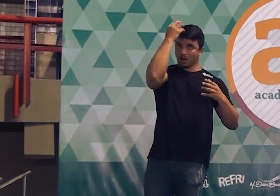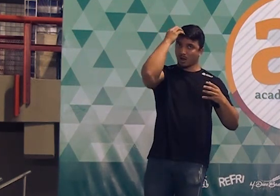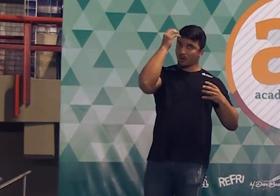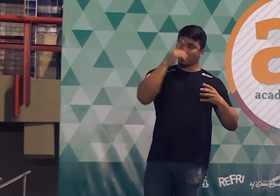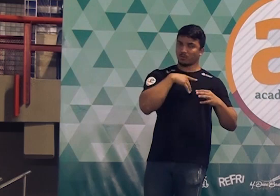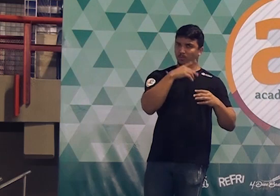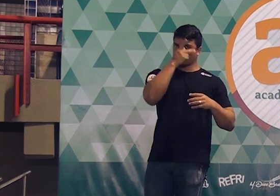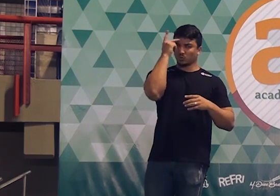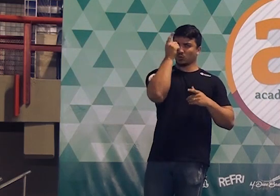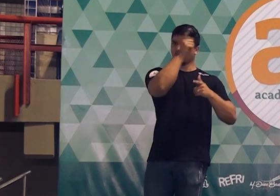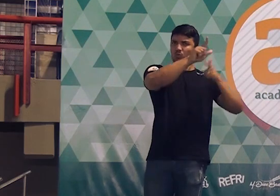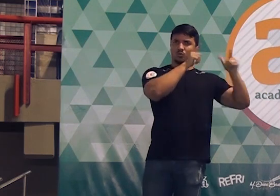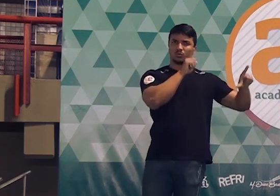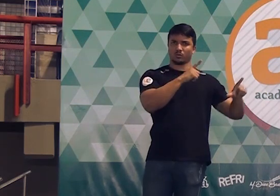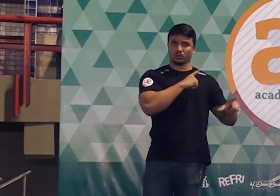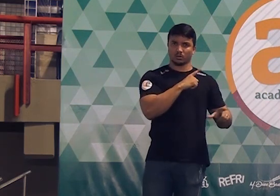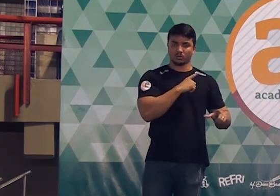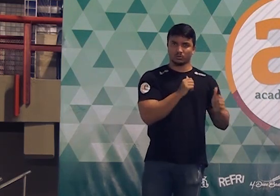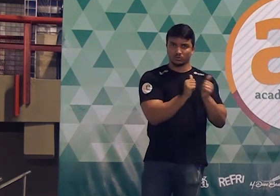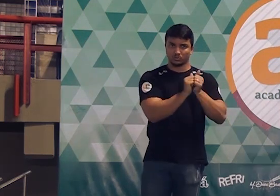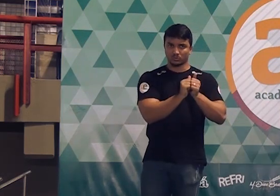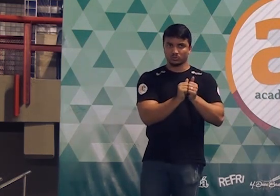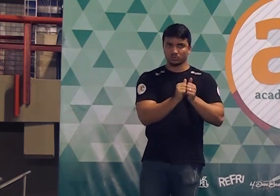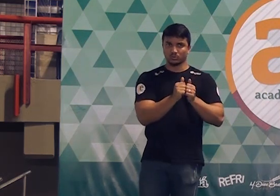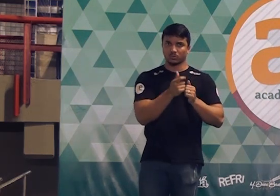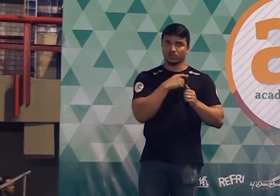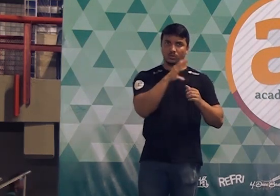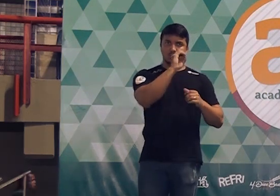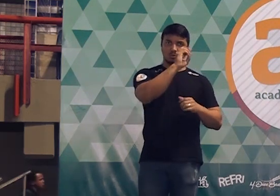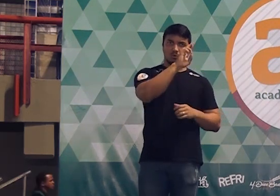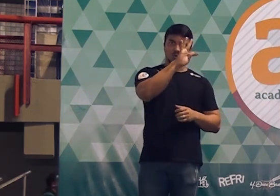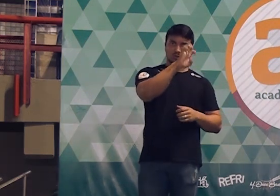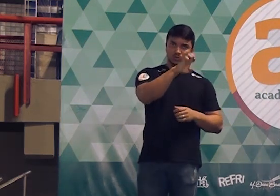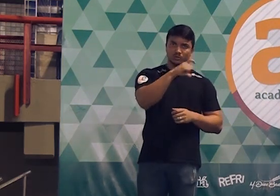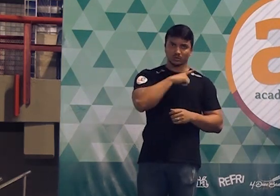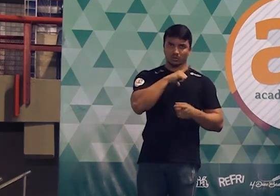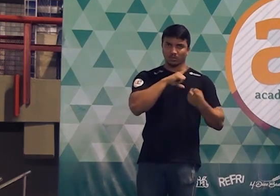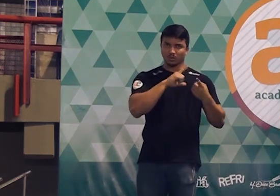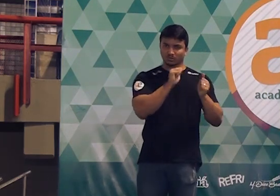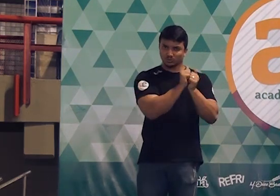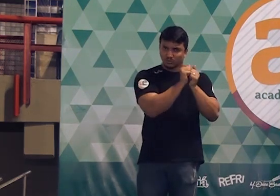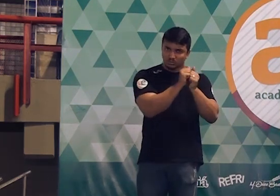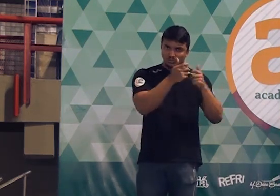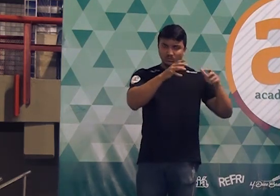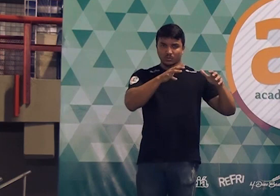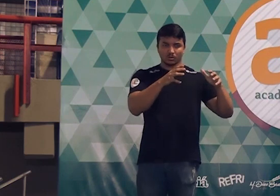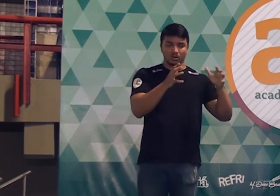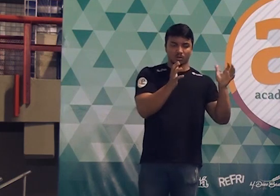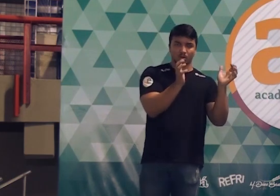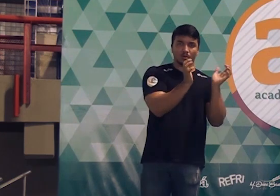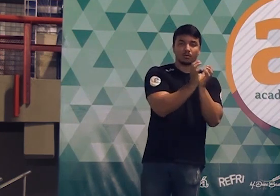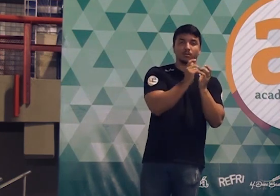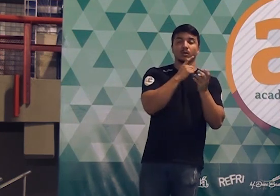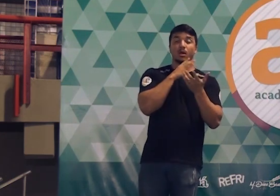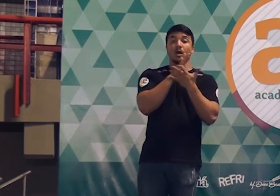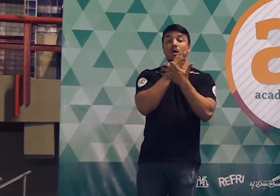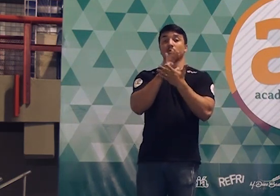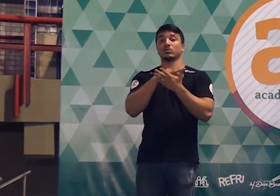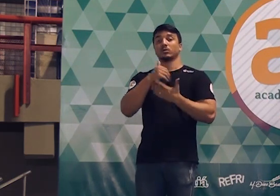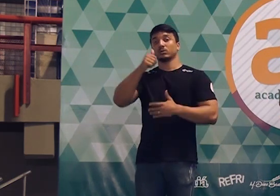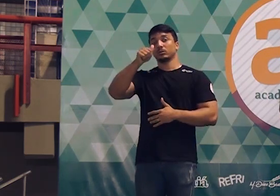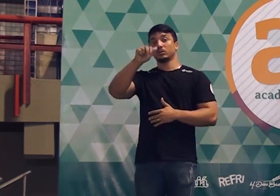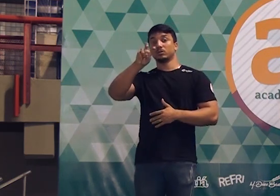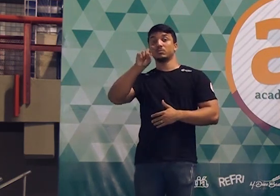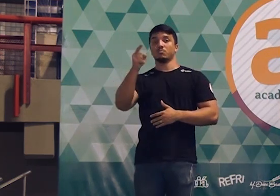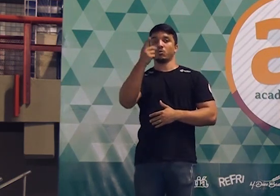vem mais alguém? Veio uma parte da corte ou não veio? Veio, mais ou menos. Tem autor que afirma que